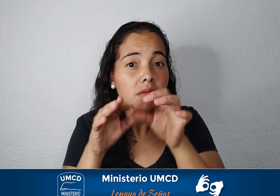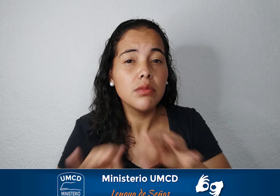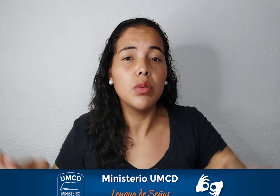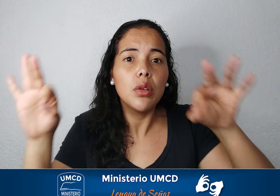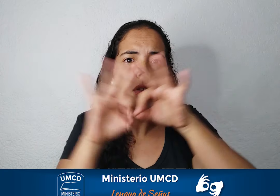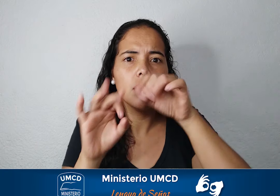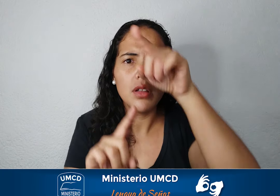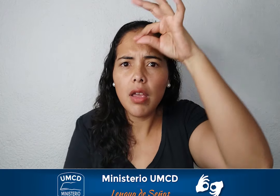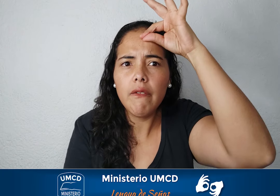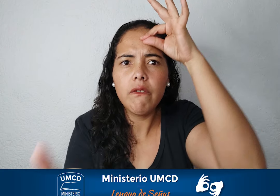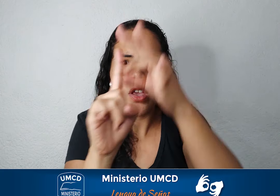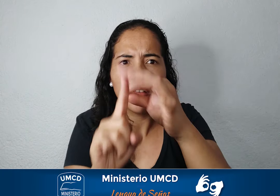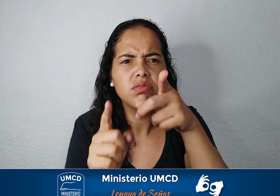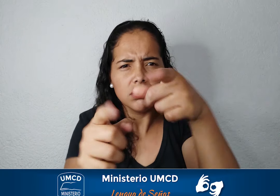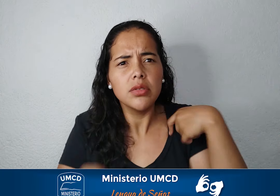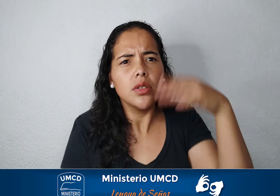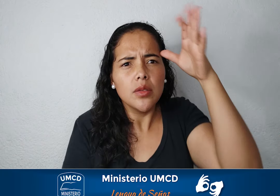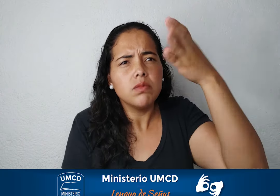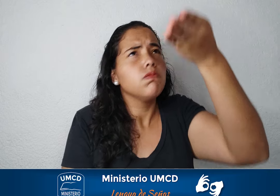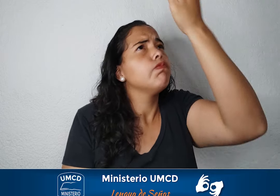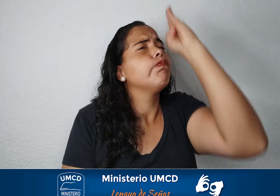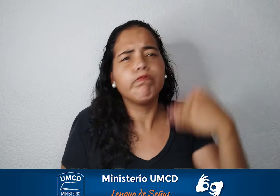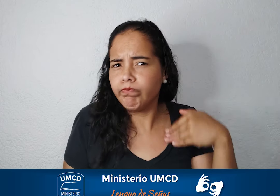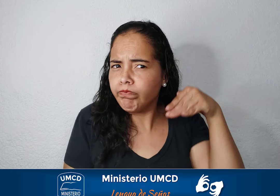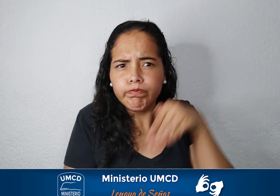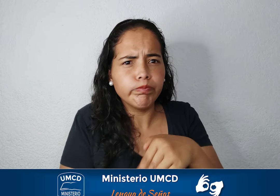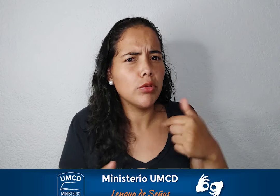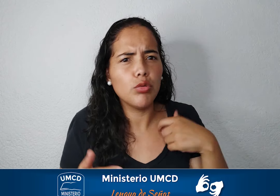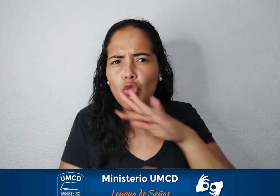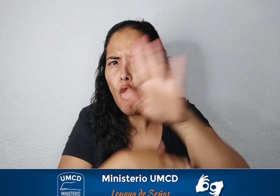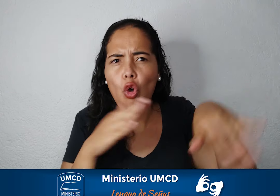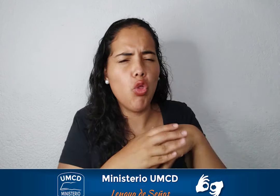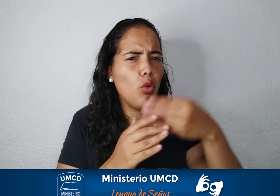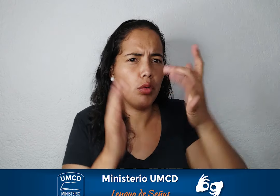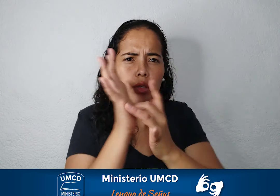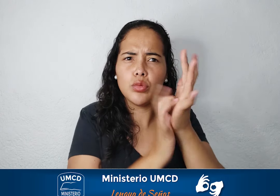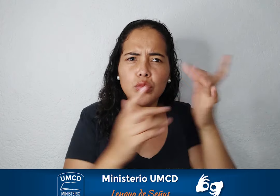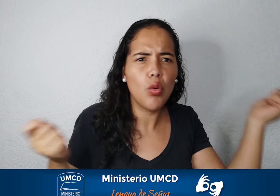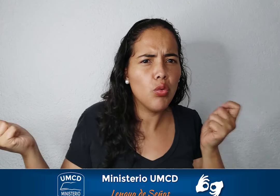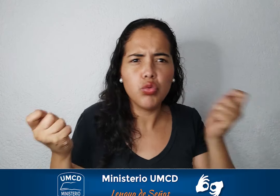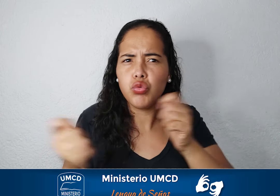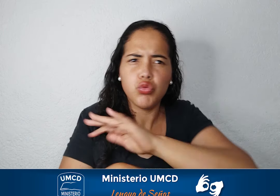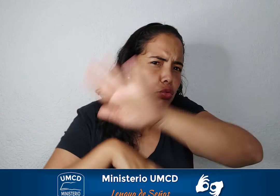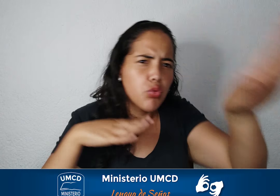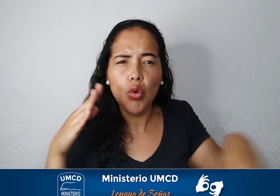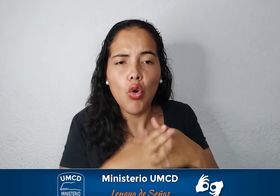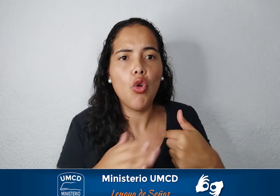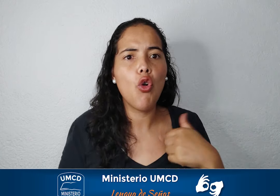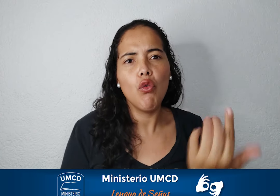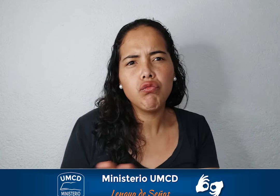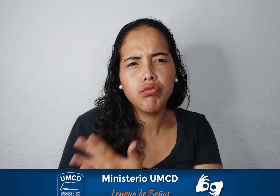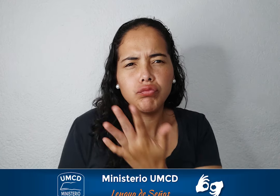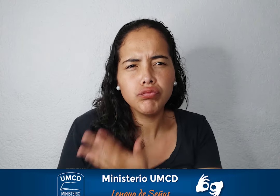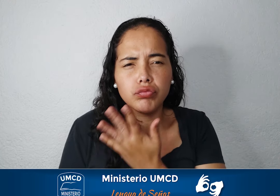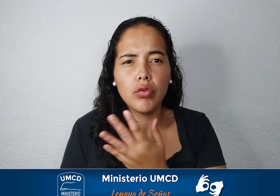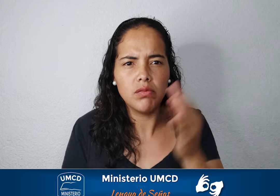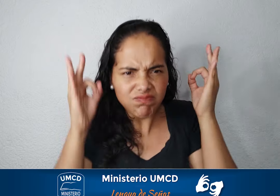la firme convicción de que Dios está en el control de todo. Es el